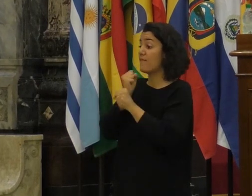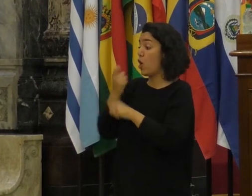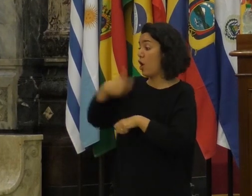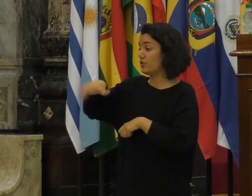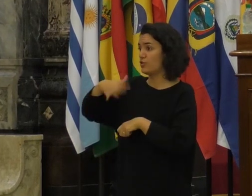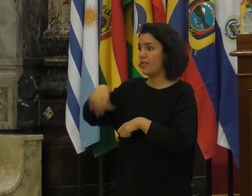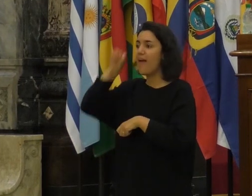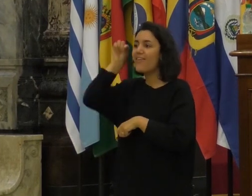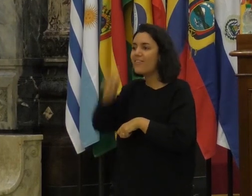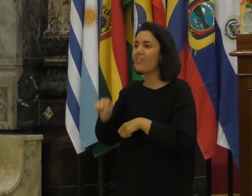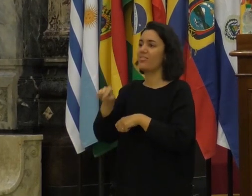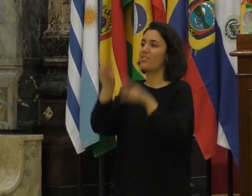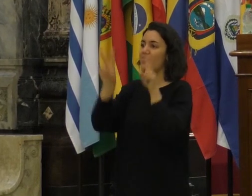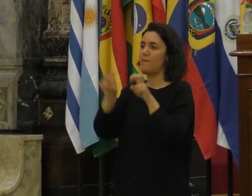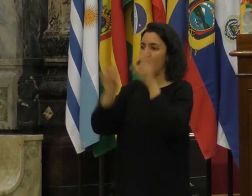de las universidades?